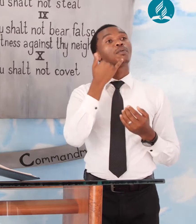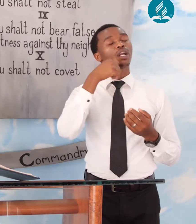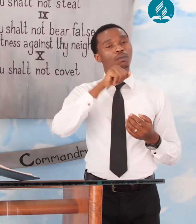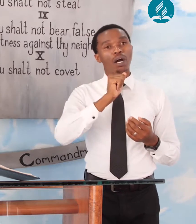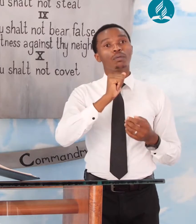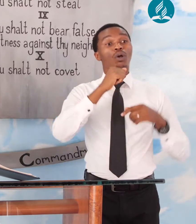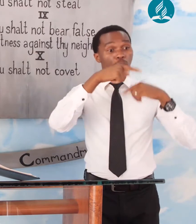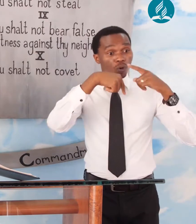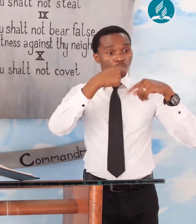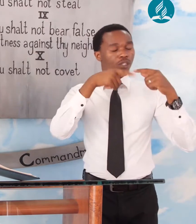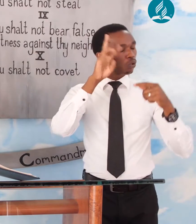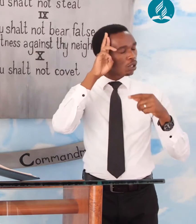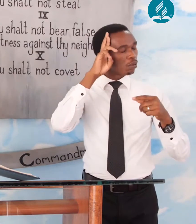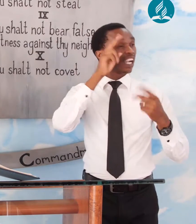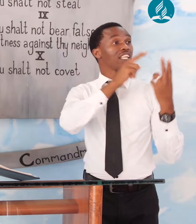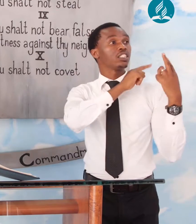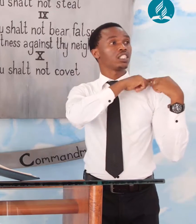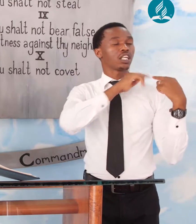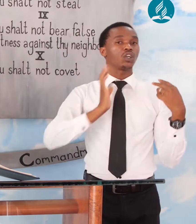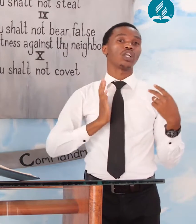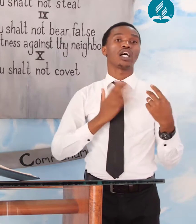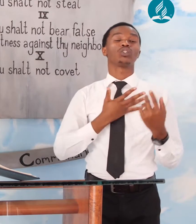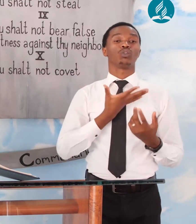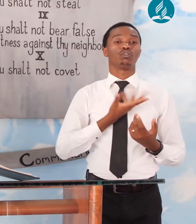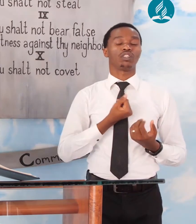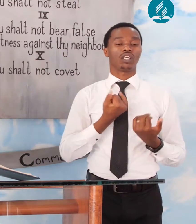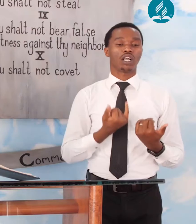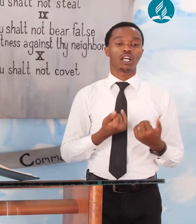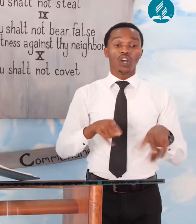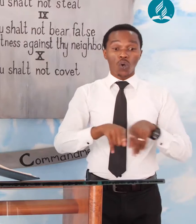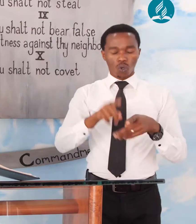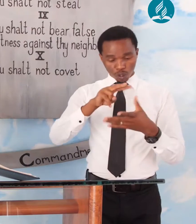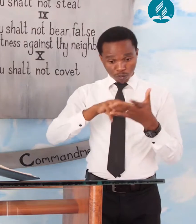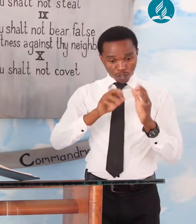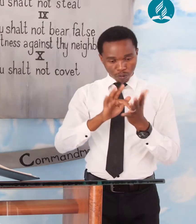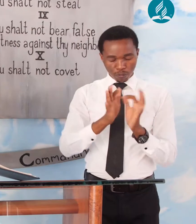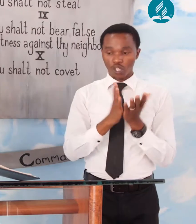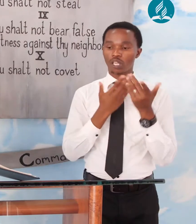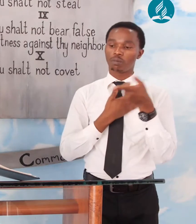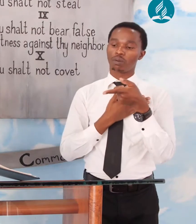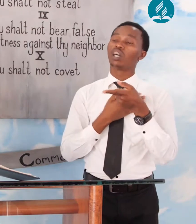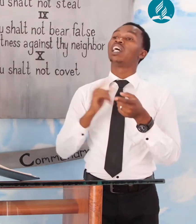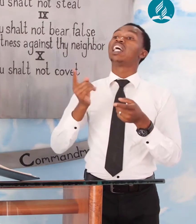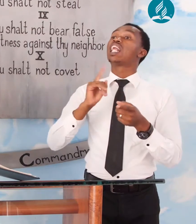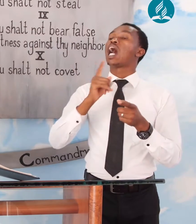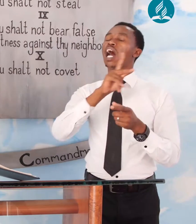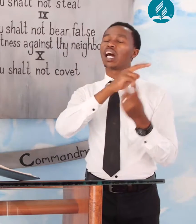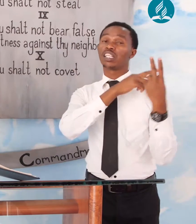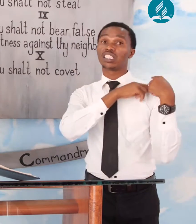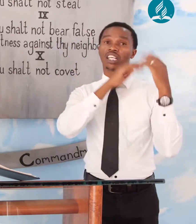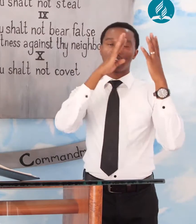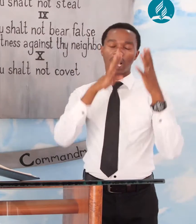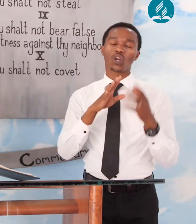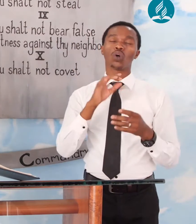inshingano dufite ahangaha. Muri iki gitabo bavuze neza yuko ngo nta nshingano ishobora guhabwa yigeze ihabwa